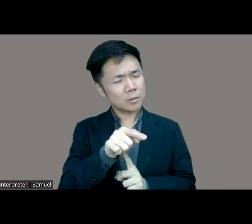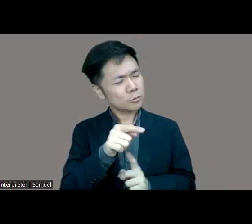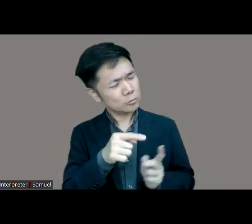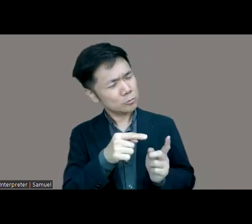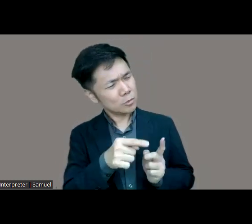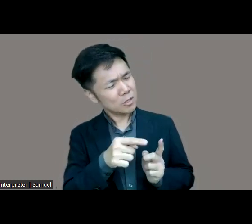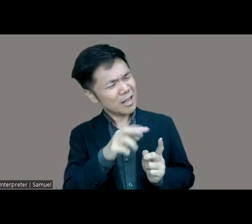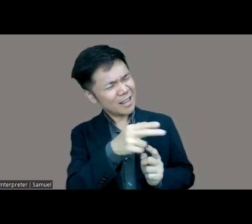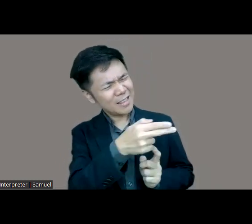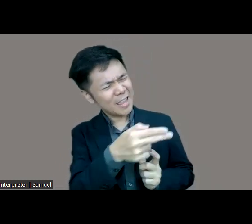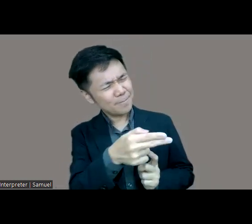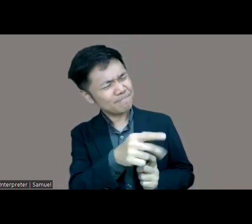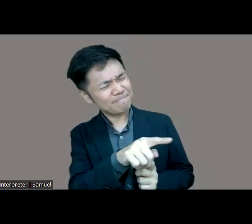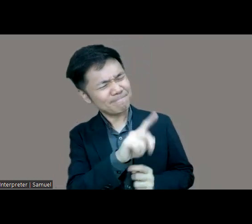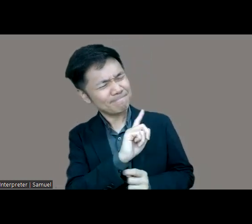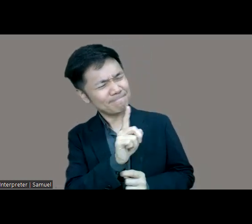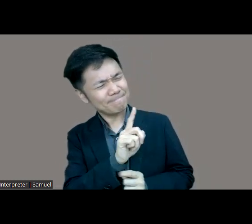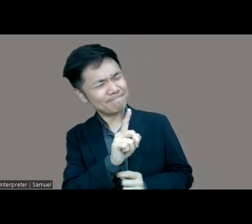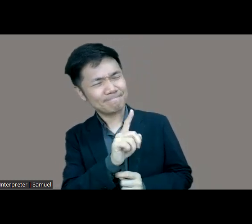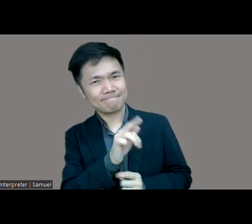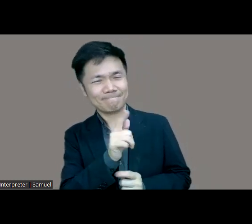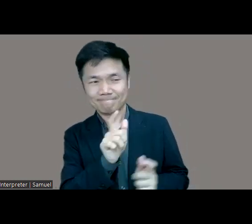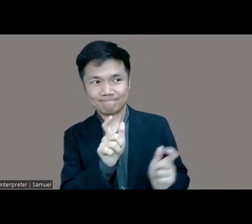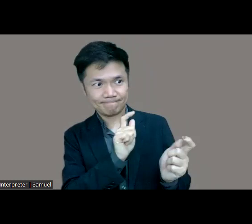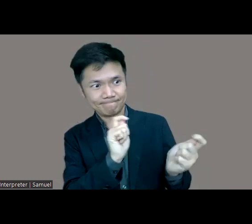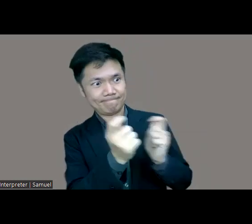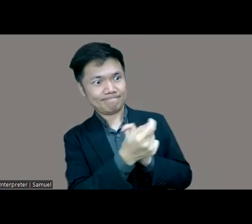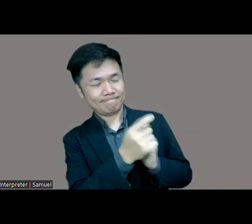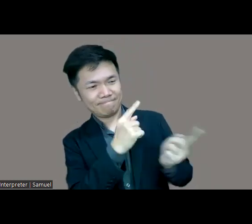sur la mauvaise représentation.